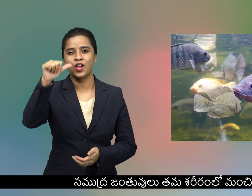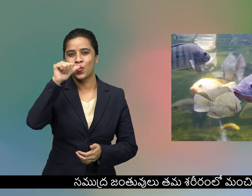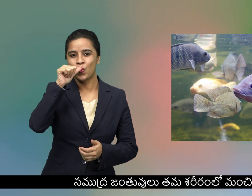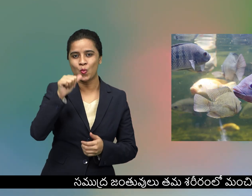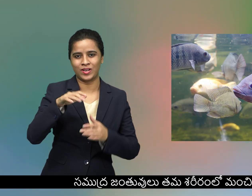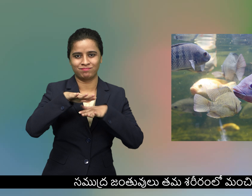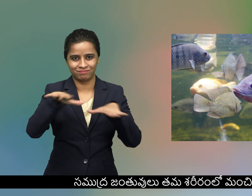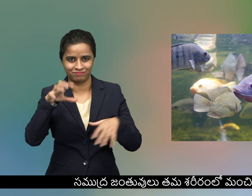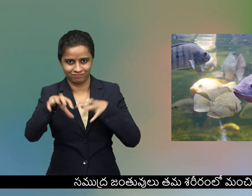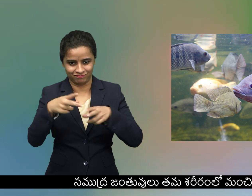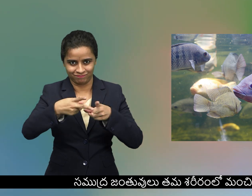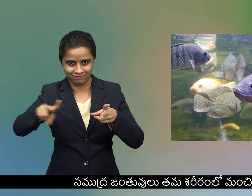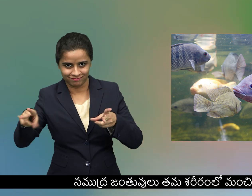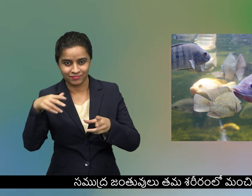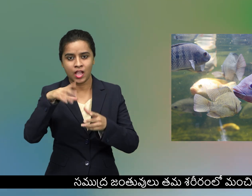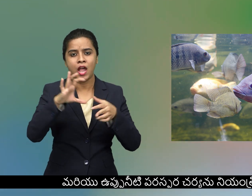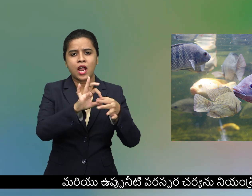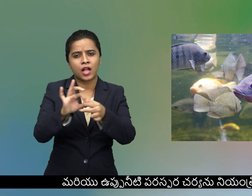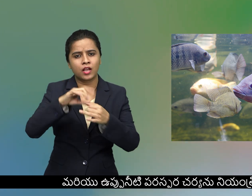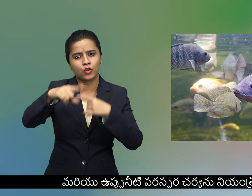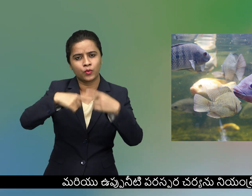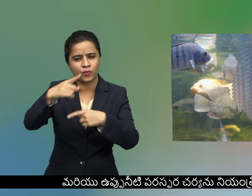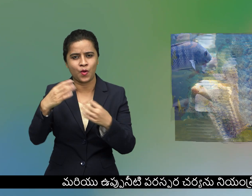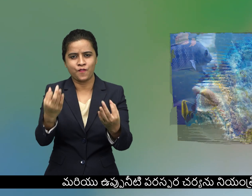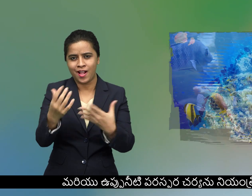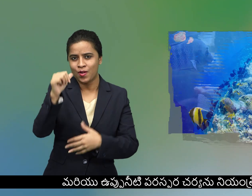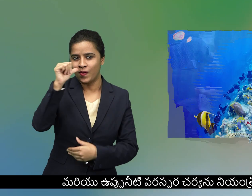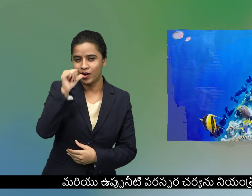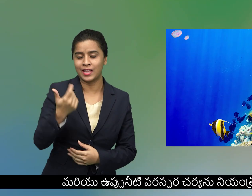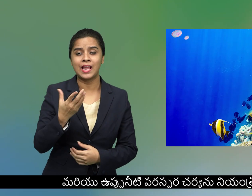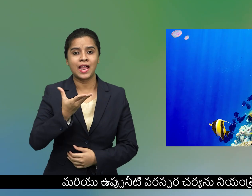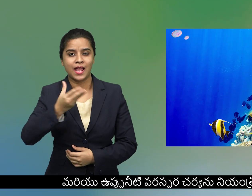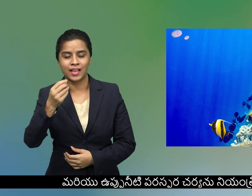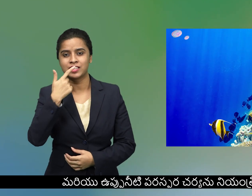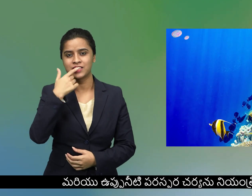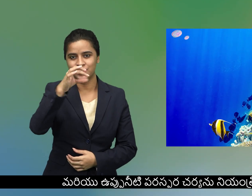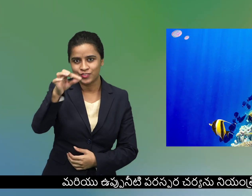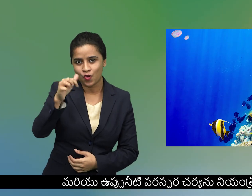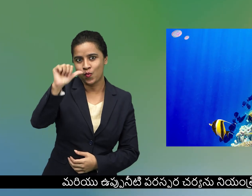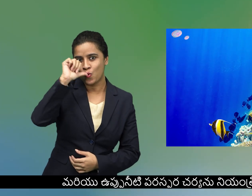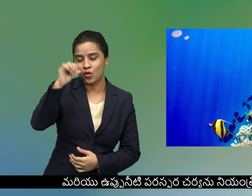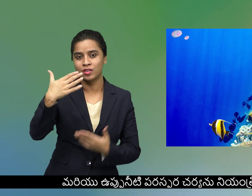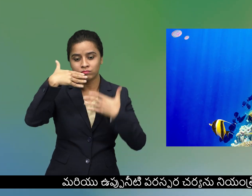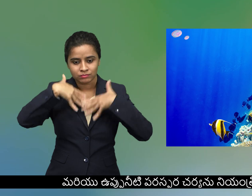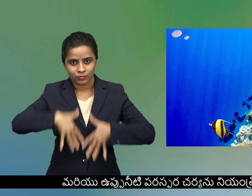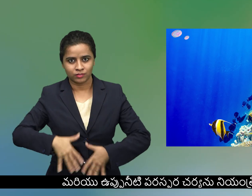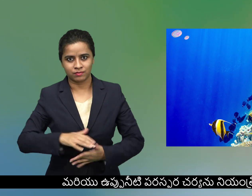సముద్ర జంతువులు తమ శరీరంలో మంచినీరు మరియు ఉప్పునీటి పరస్పర చర్యను నియంత్రిస్తాయి.